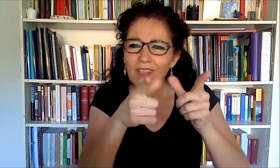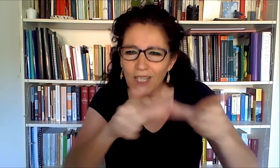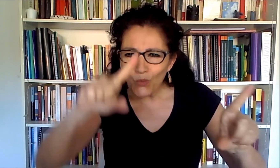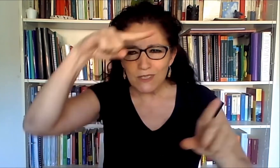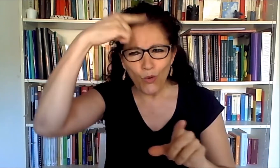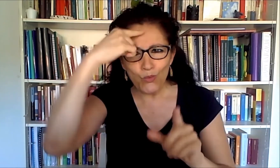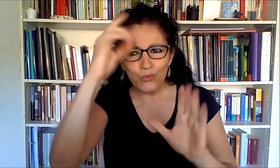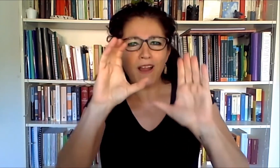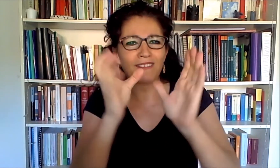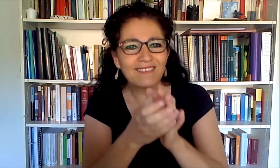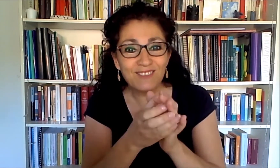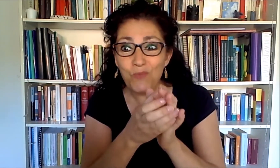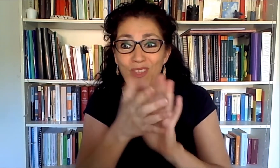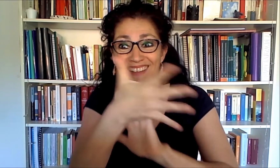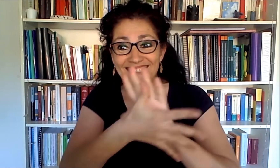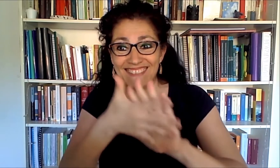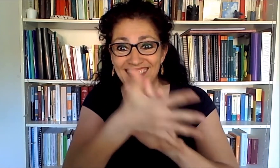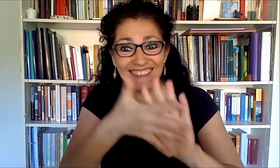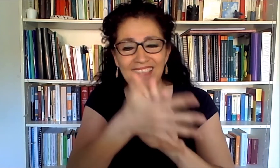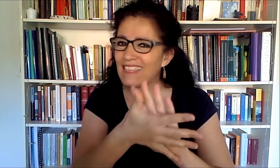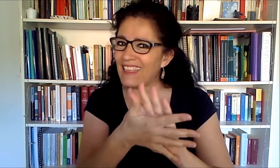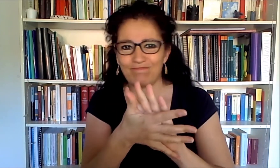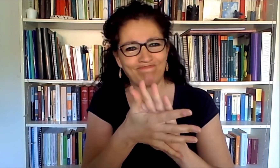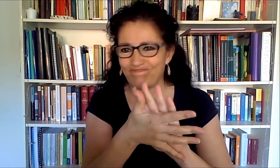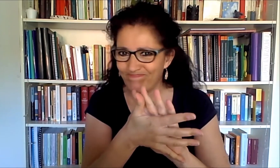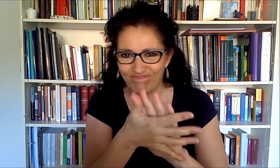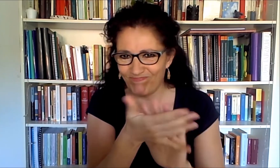la intensificación de la actividad investigadora.